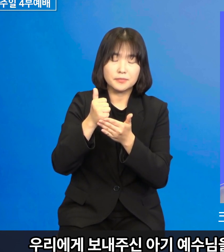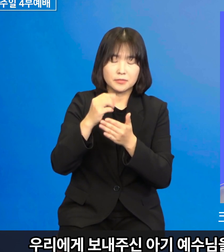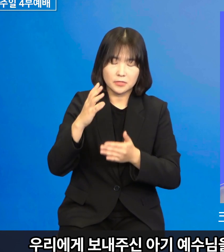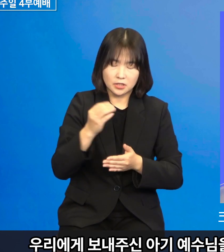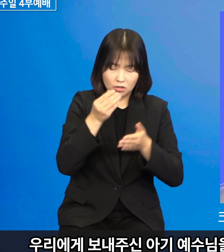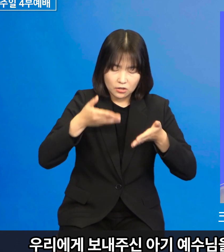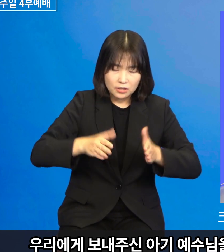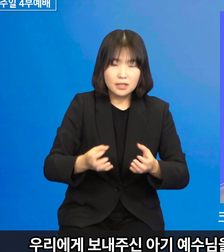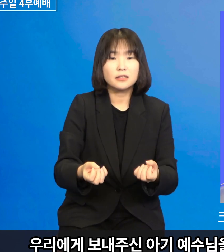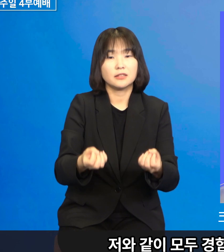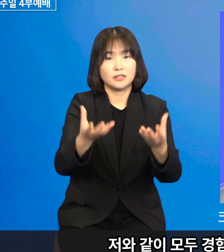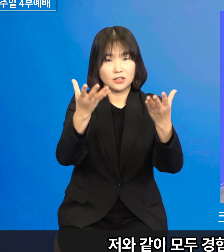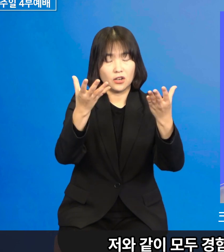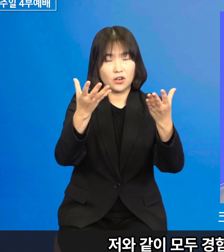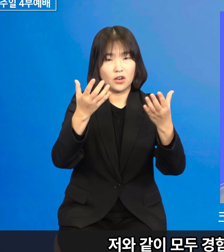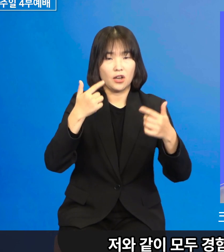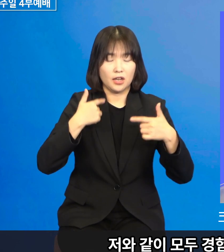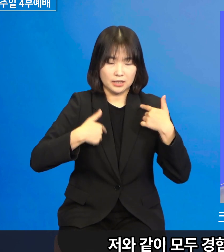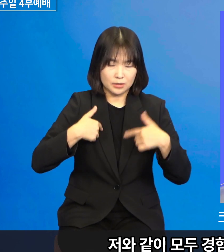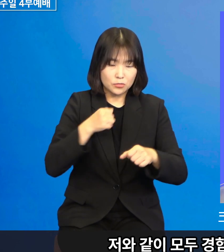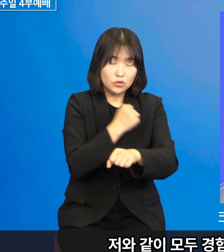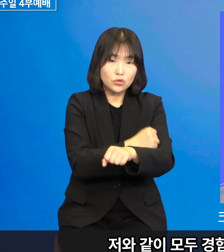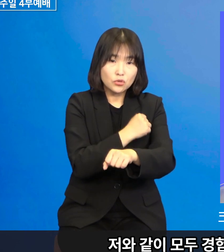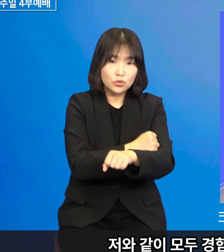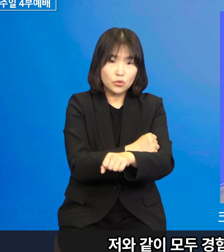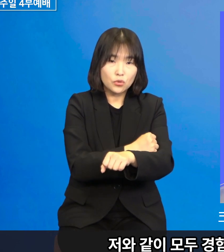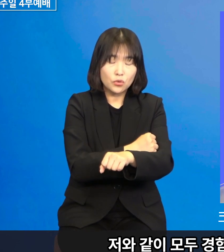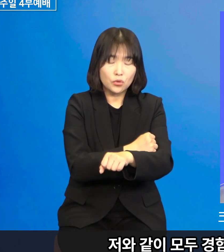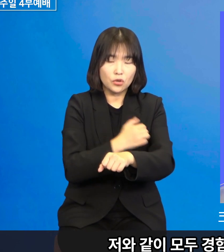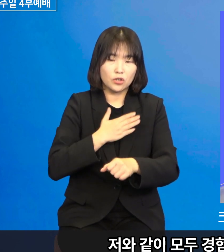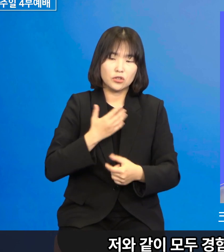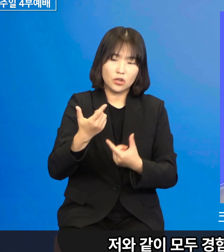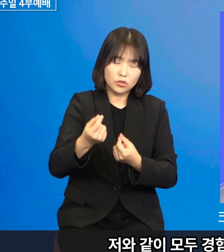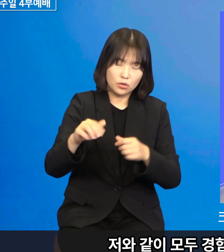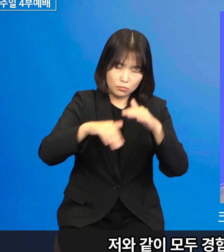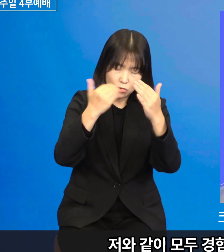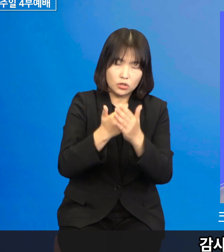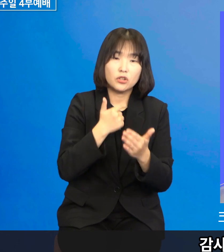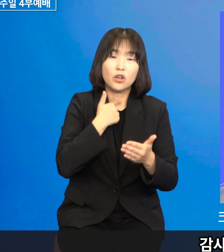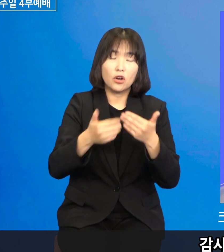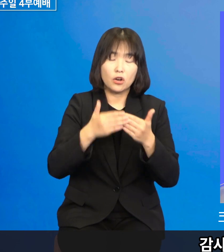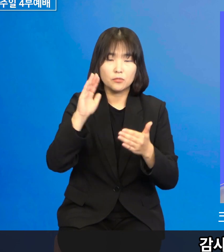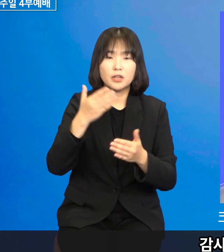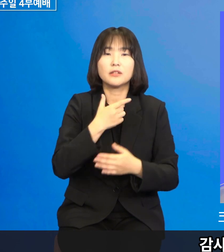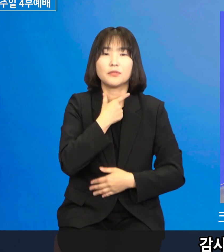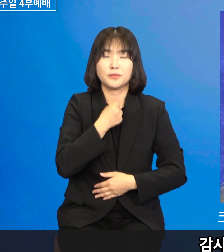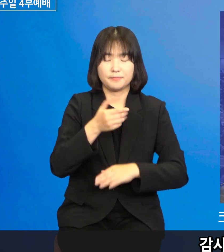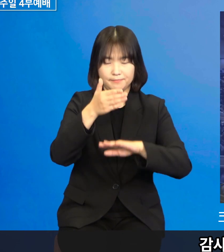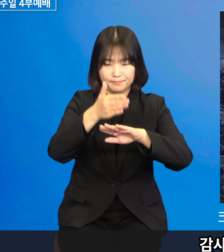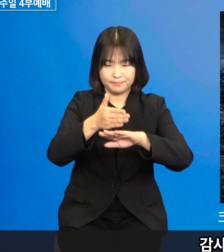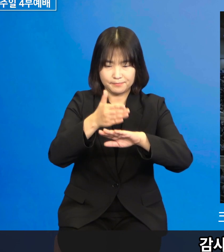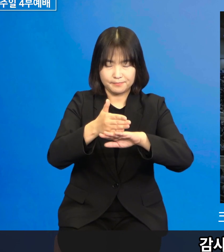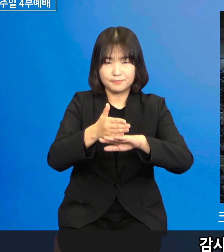성탄절의 기쁨의 수고를 저와 같이 모두 경험하게 되시길 원합니다. 감사합니다.